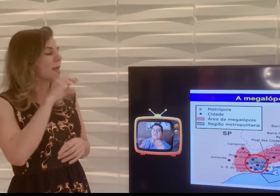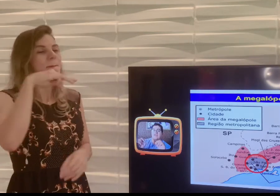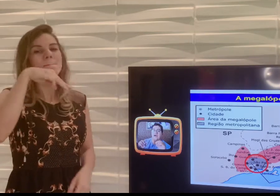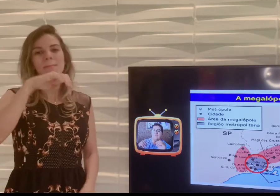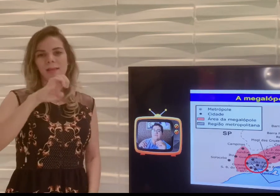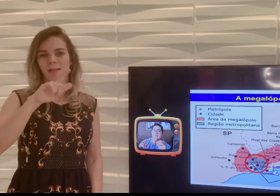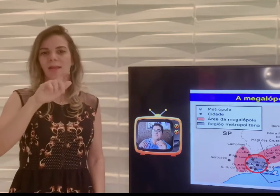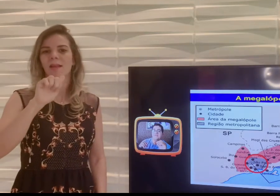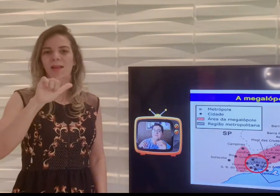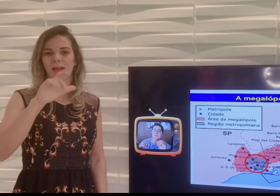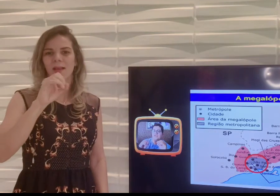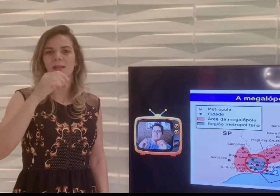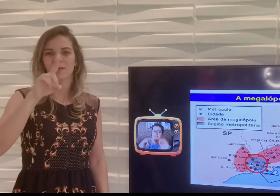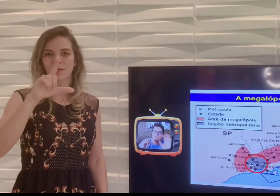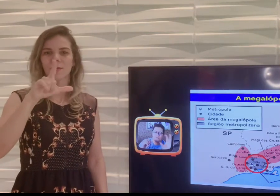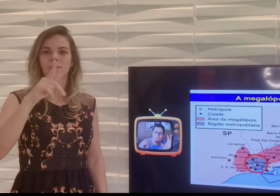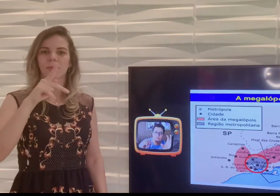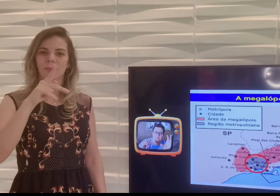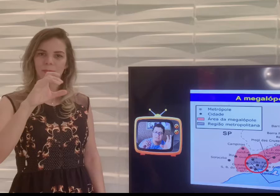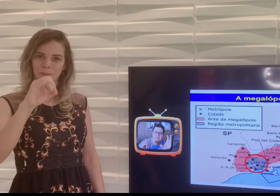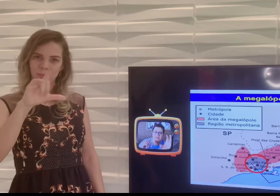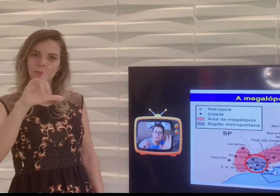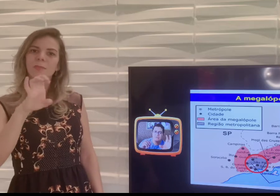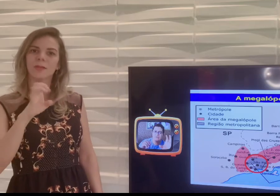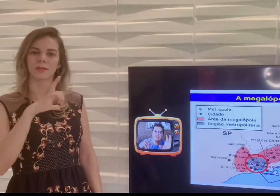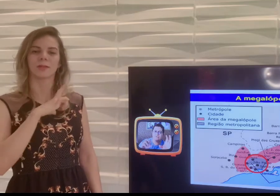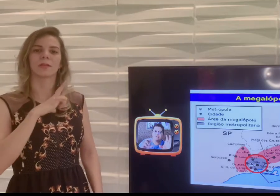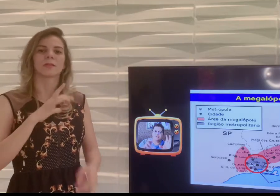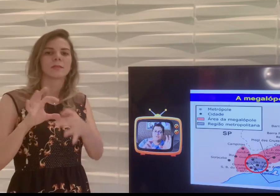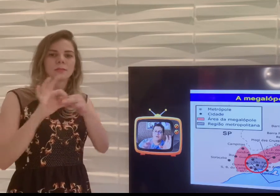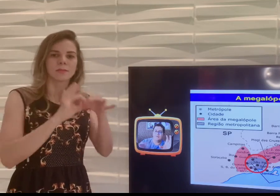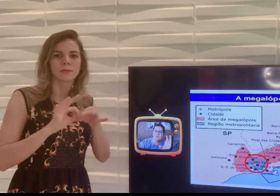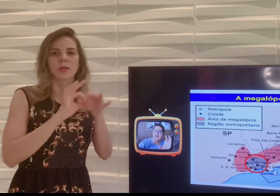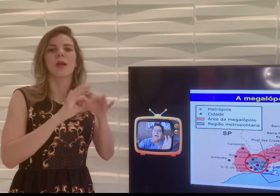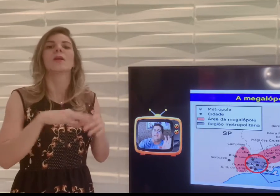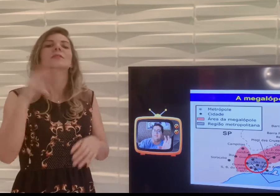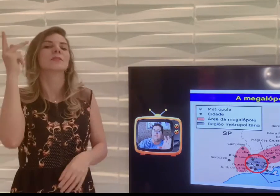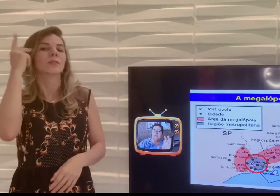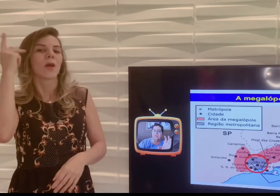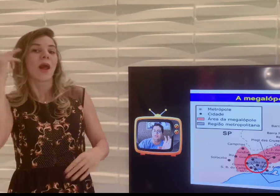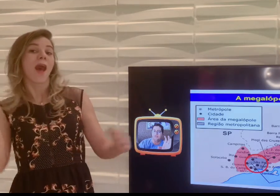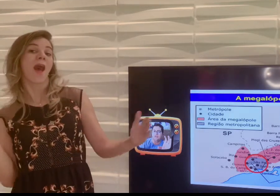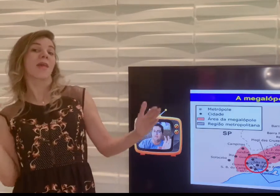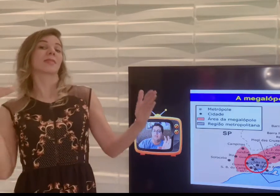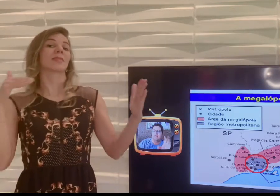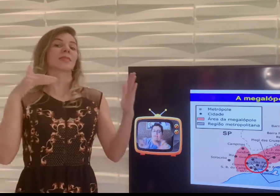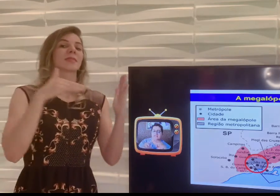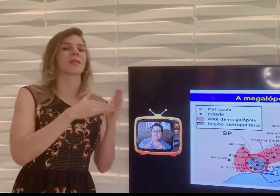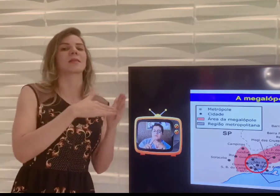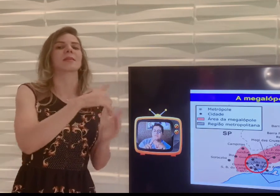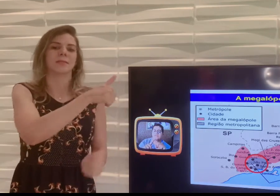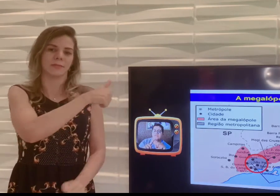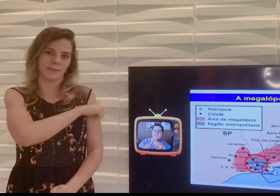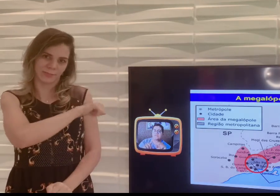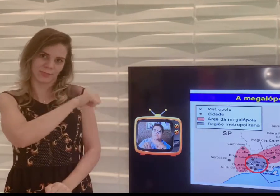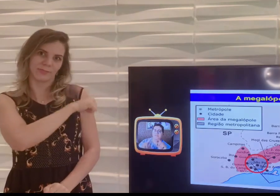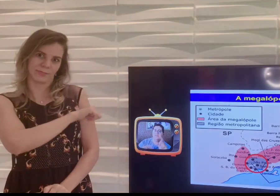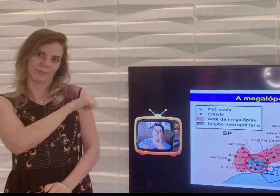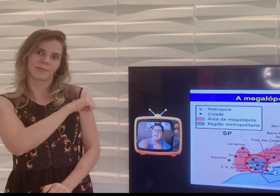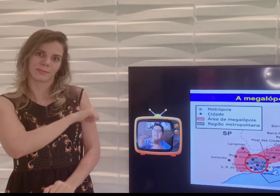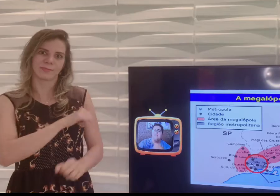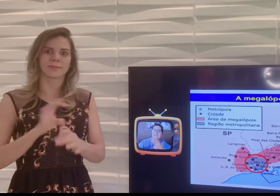megalópole, que é a formação da metrópole do Rio, de São Paulo, até a metrópole do Rio. Elas vão